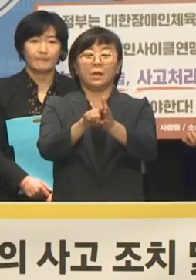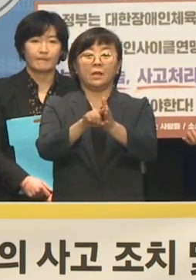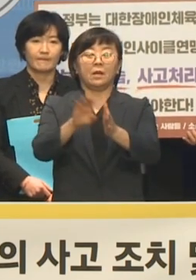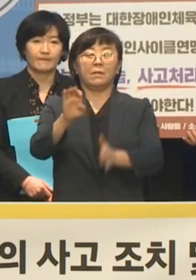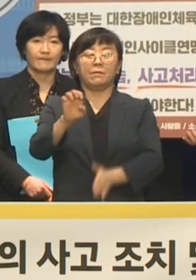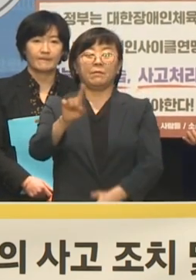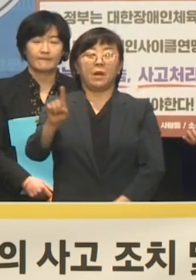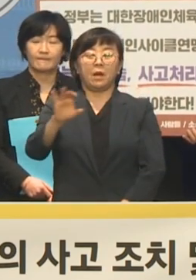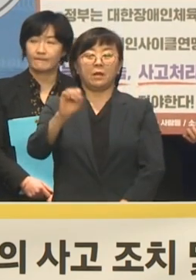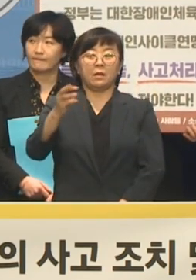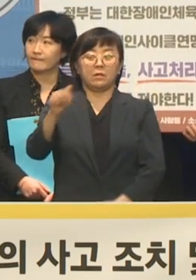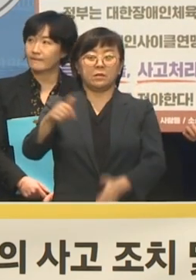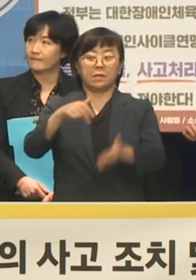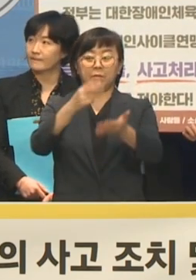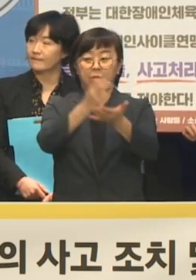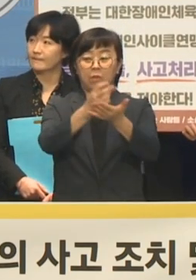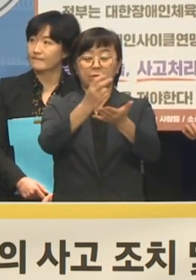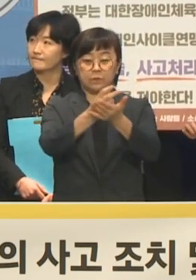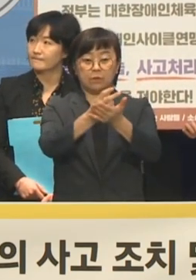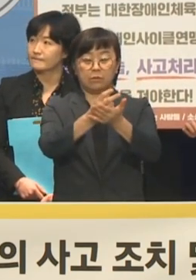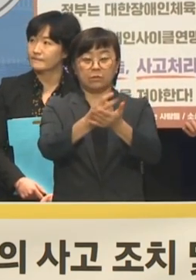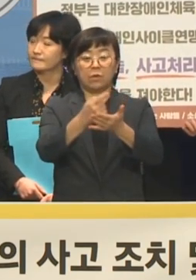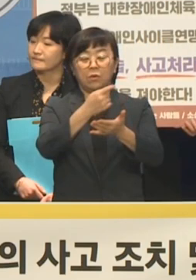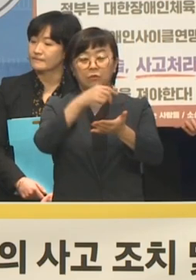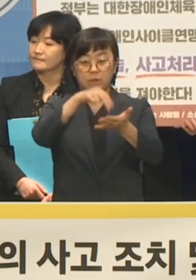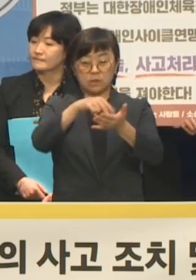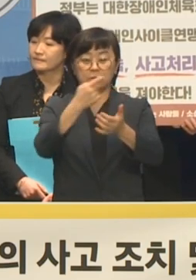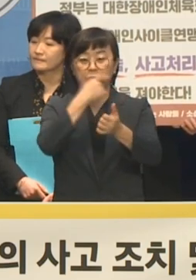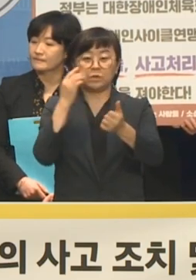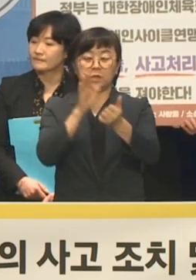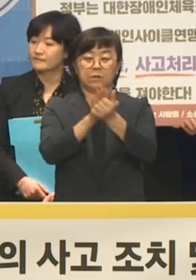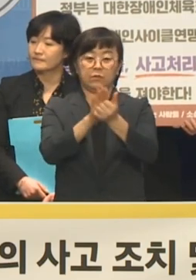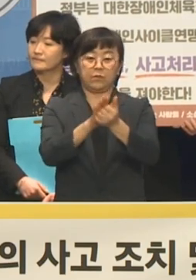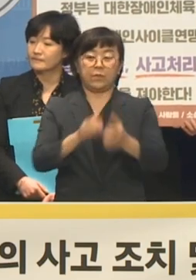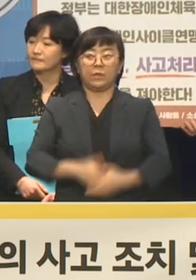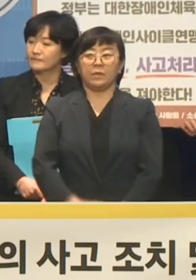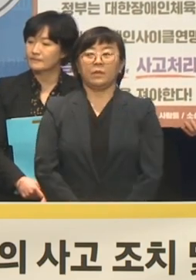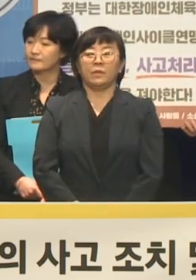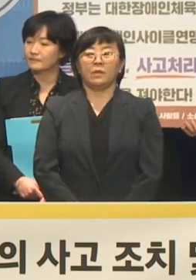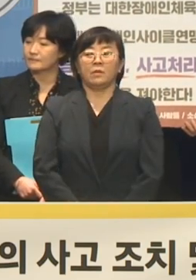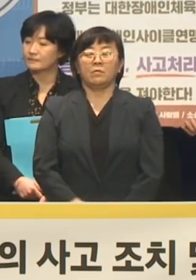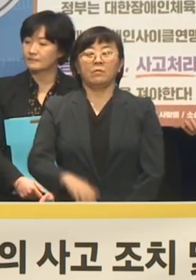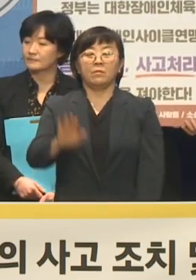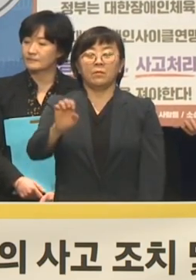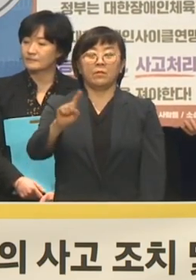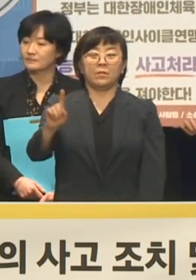법적 지위를 보장해 주십시오. 파일럿은